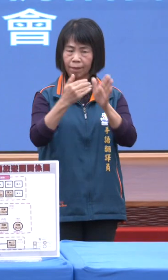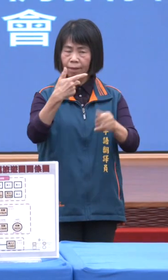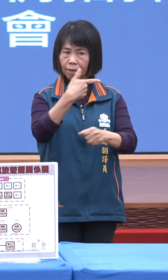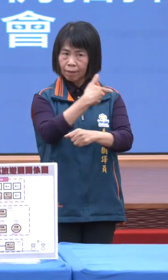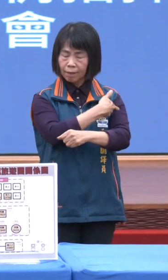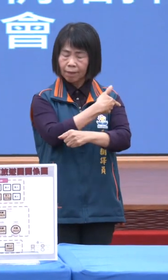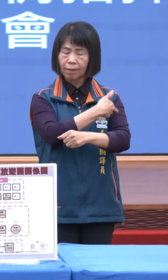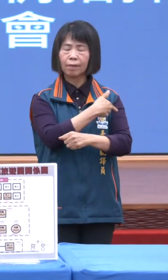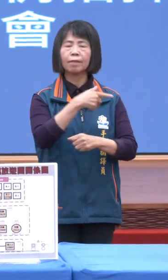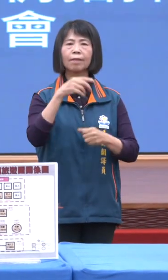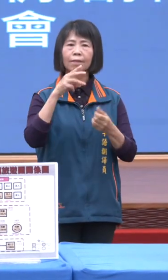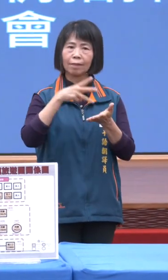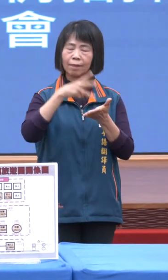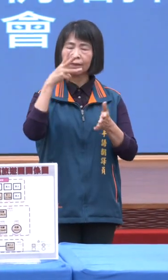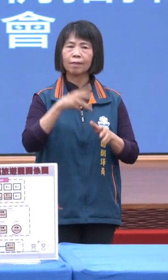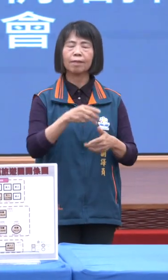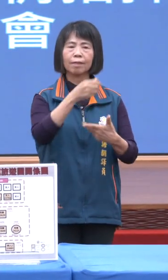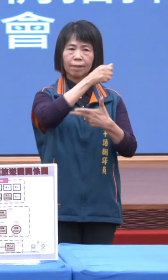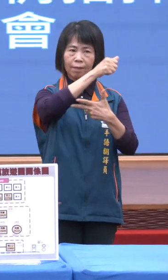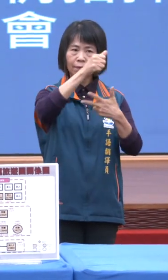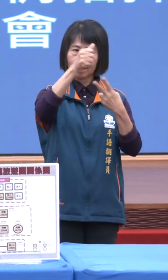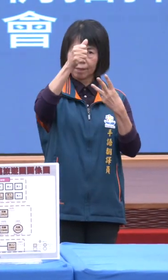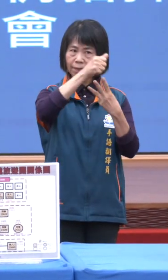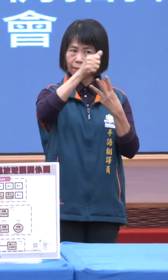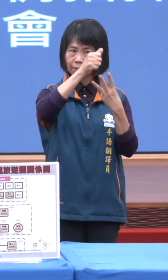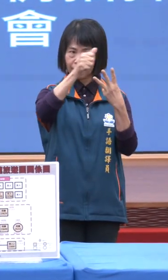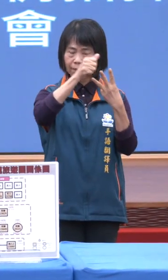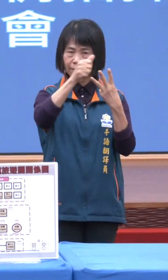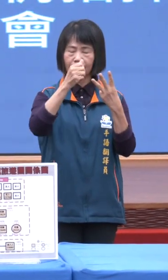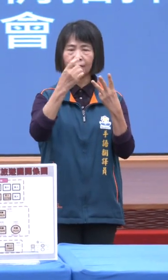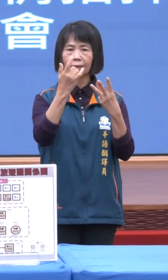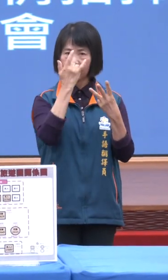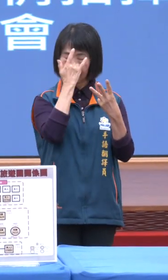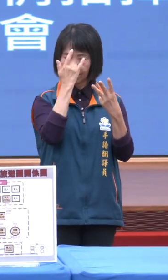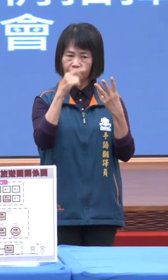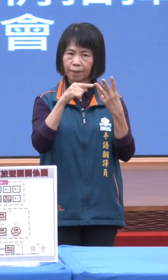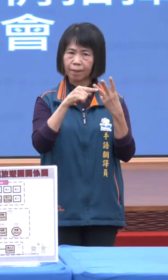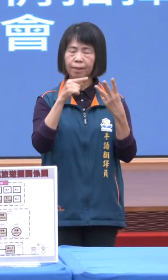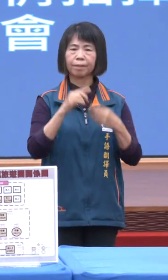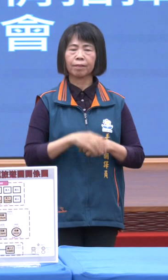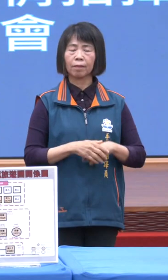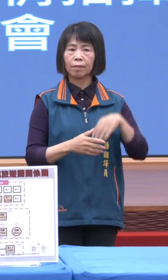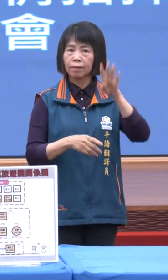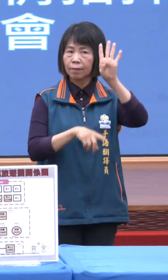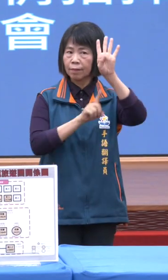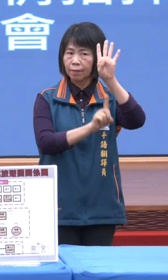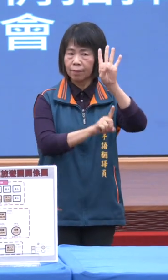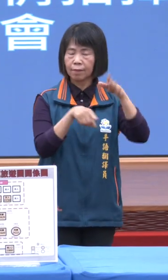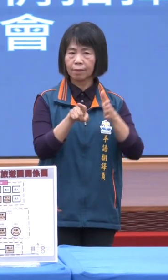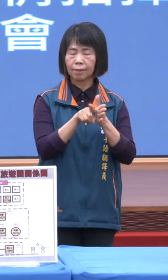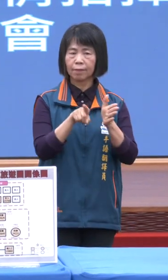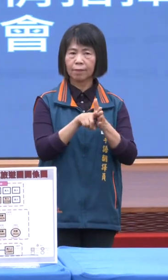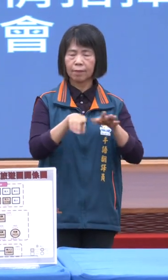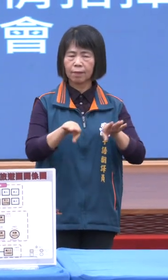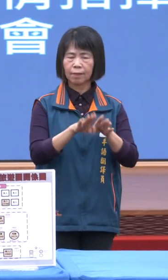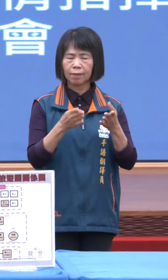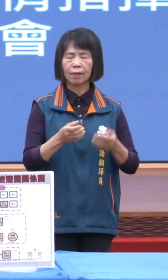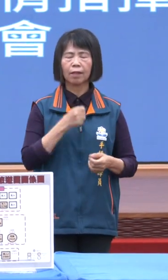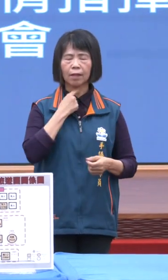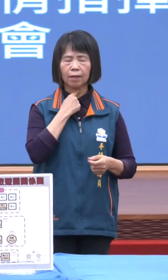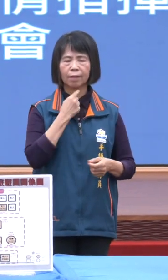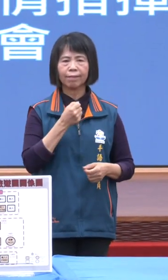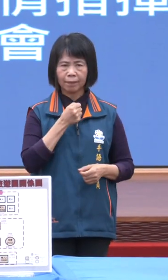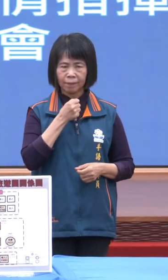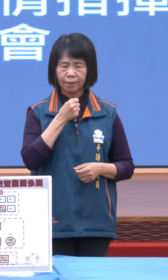2剂的 AZ 跟1剂的莫德纳。那个案在4月1号的时候，他有出现一些咳嗽、喉咙